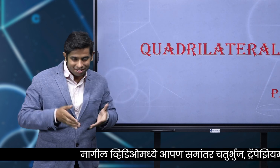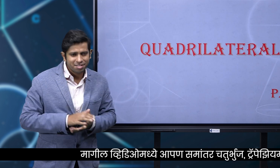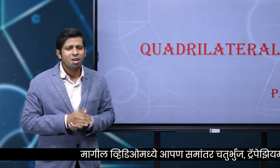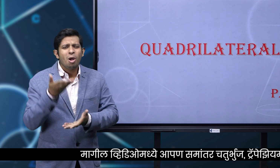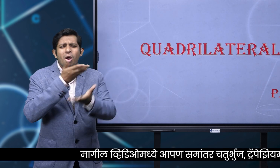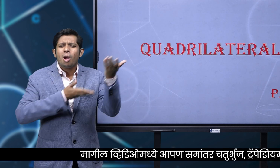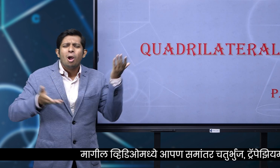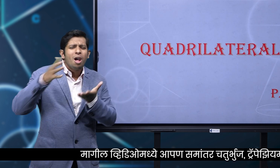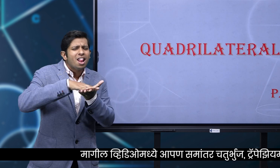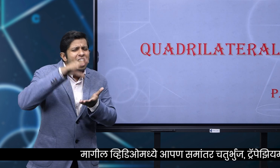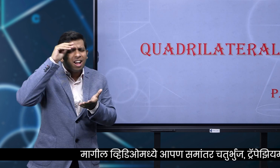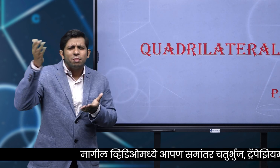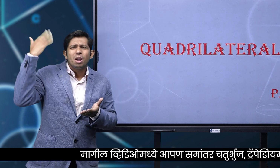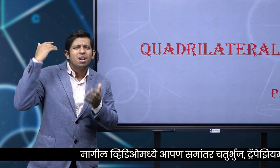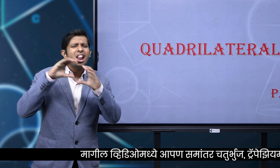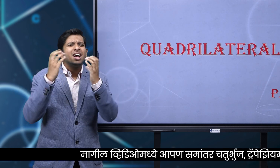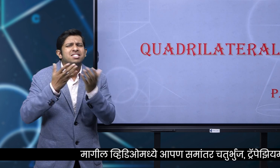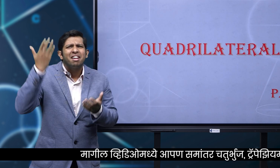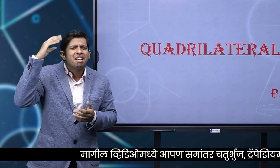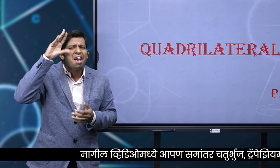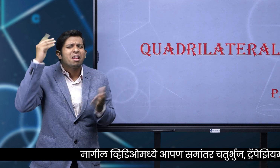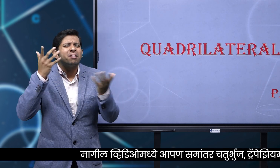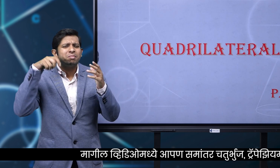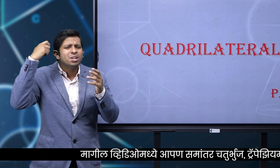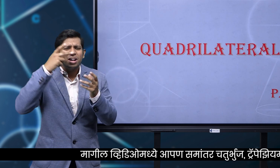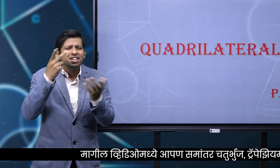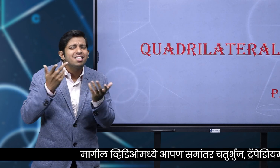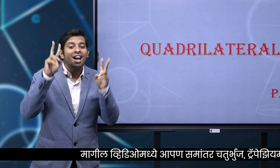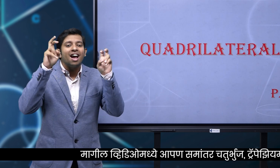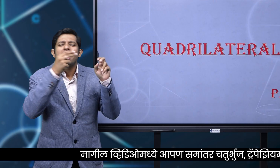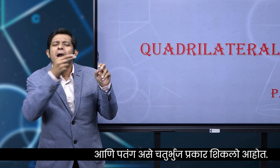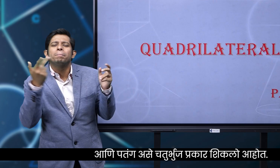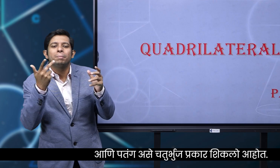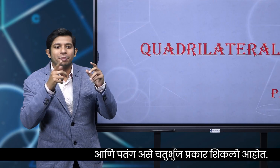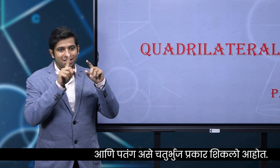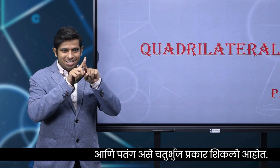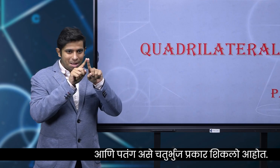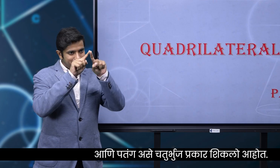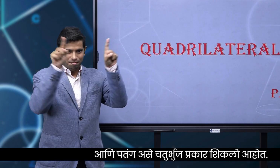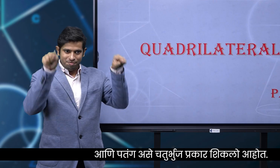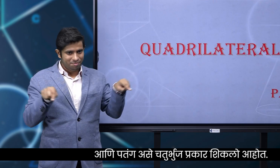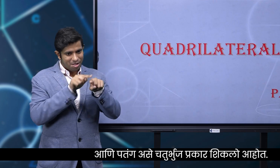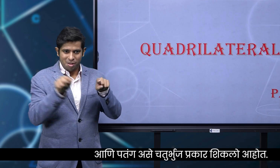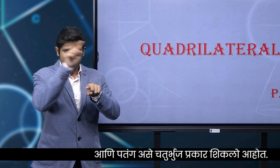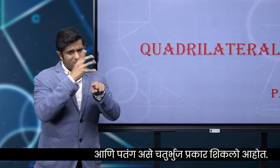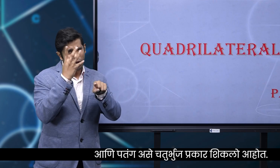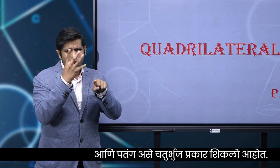मागील व्हिडिओमध्ये आपण समांतर चतुर्भुज, ट्रॅपेझियम आणि पतंग असे चतुर्भुज